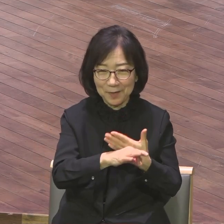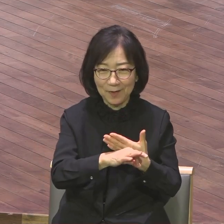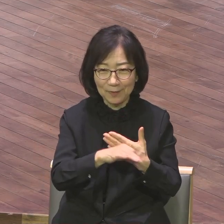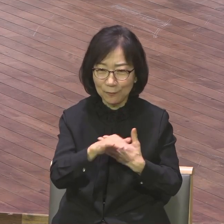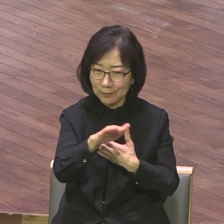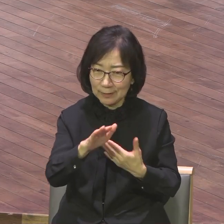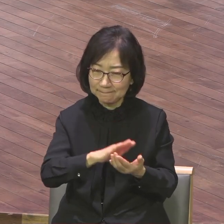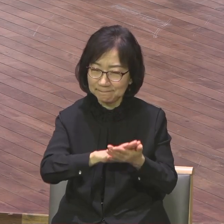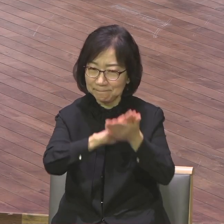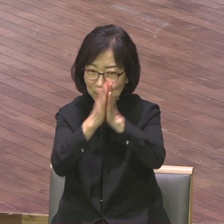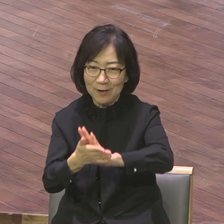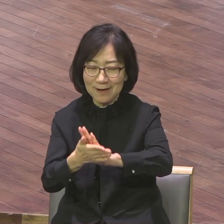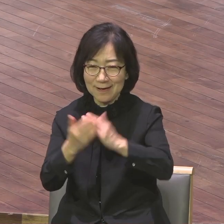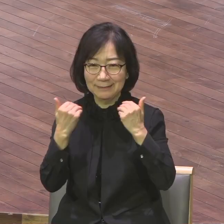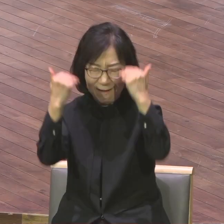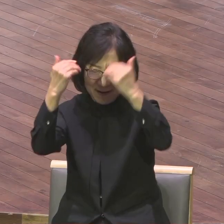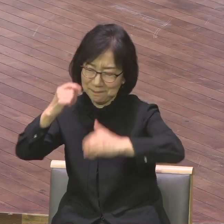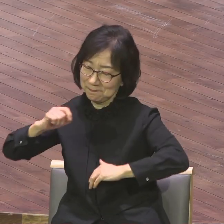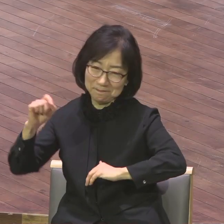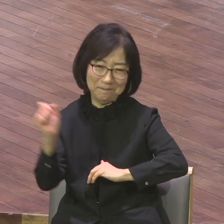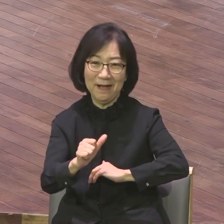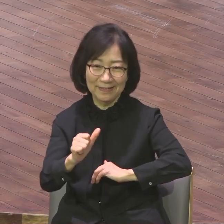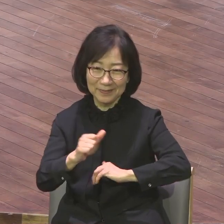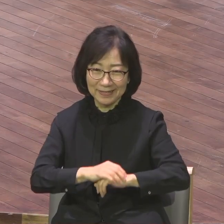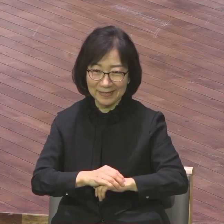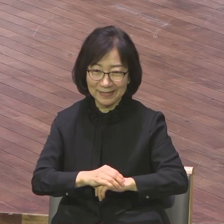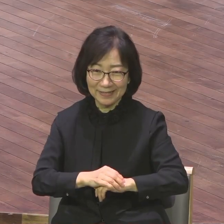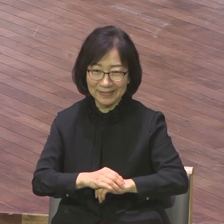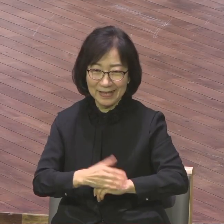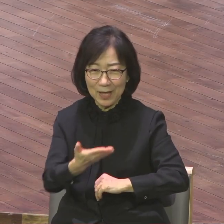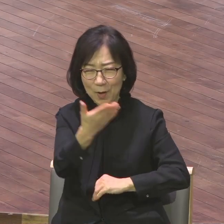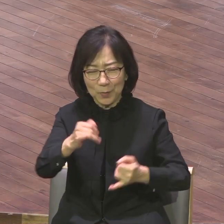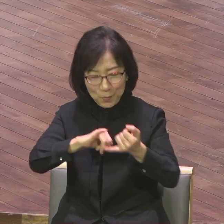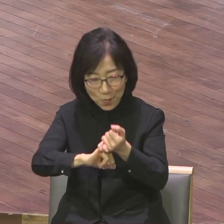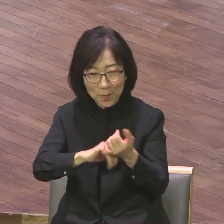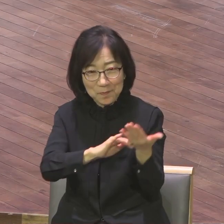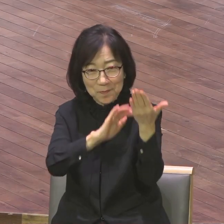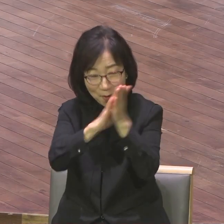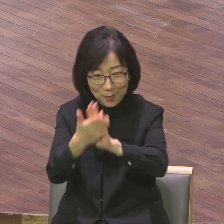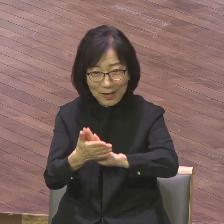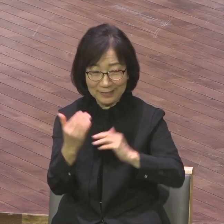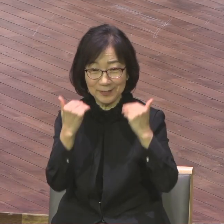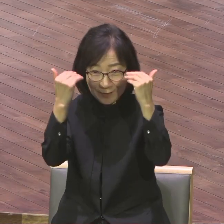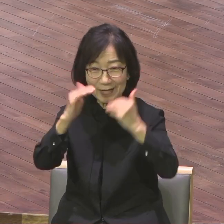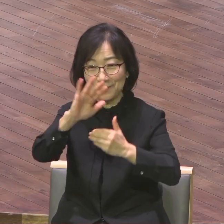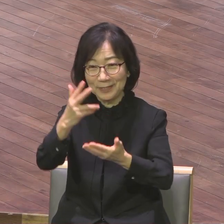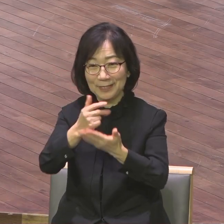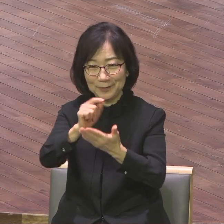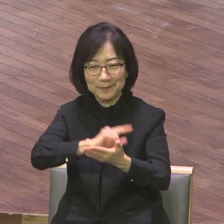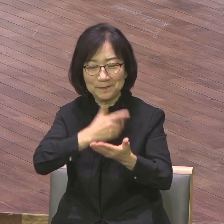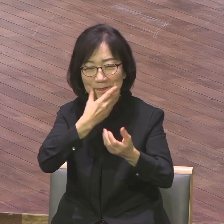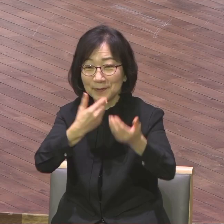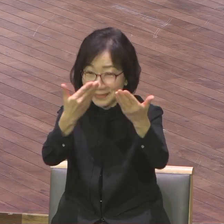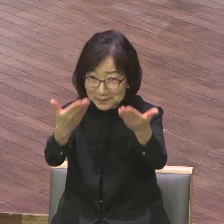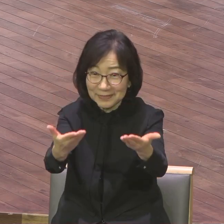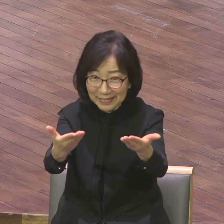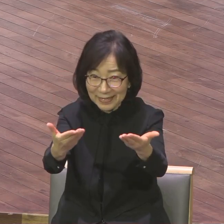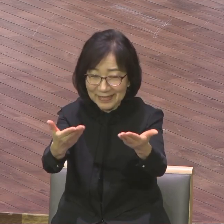성장이 2020년 영계 모든 성도들 삶 속에 일어나기를 제문으로 축복합니다.